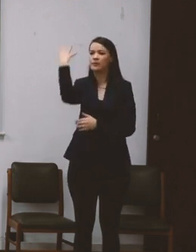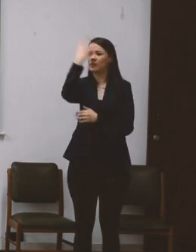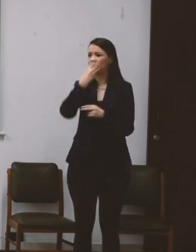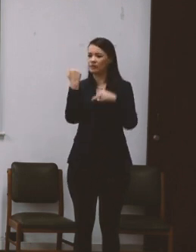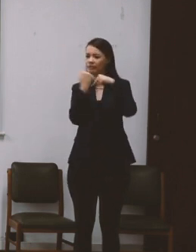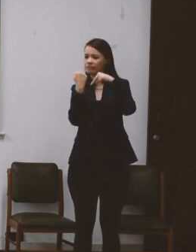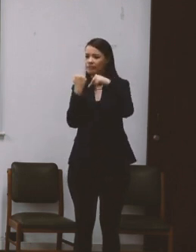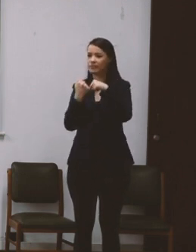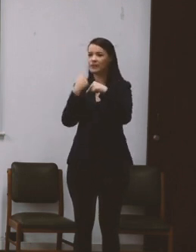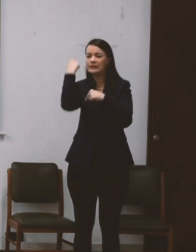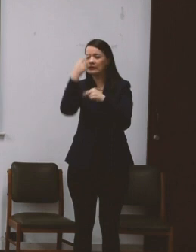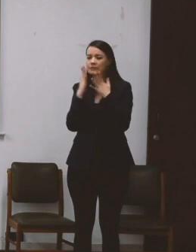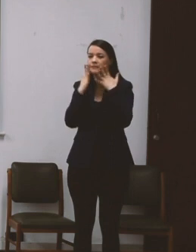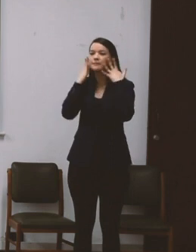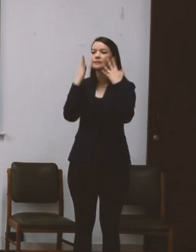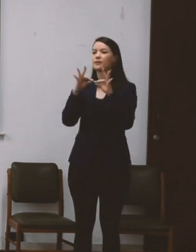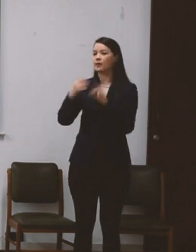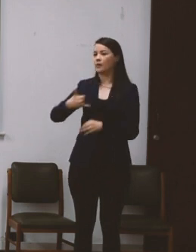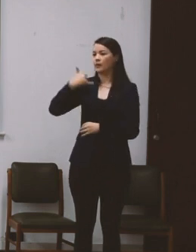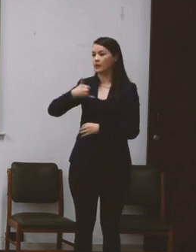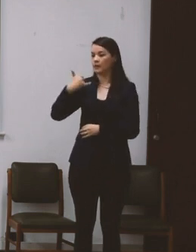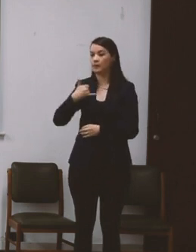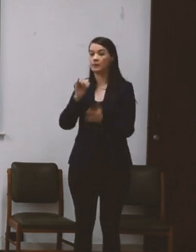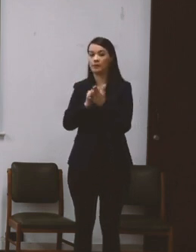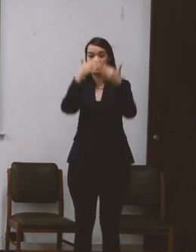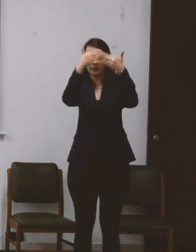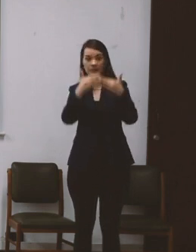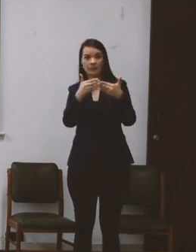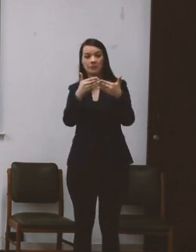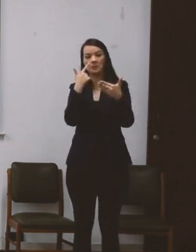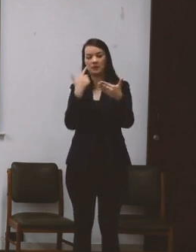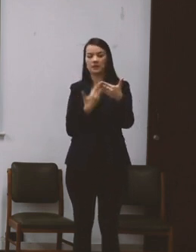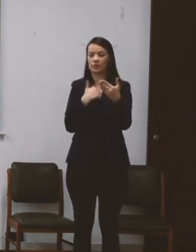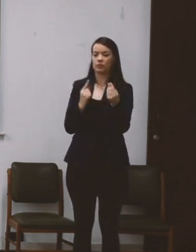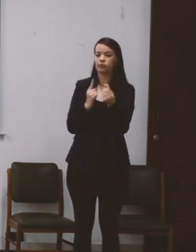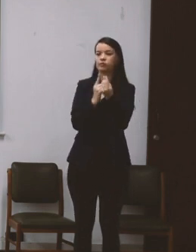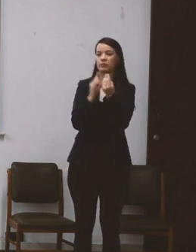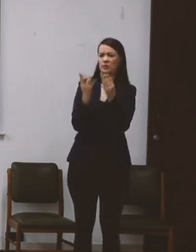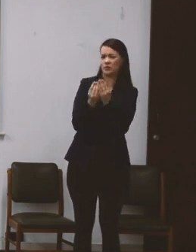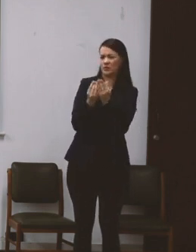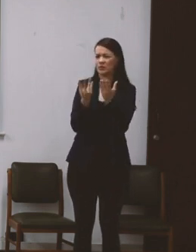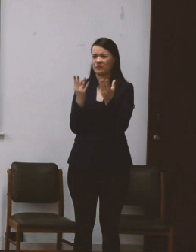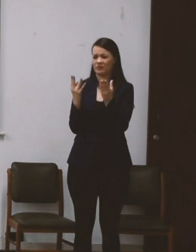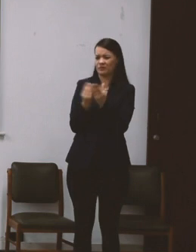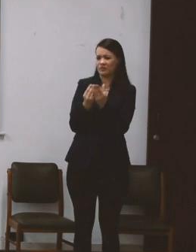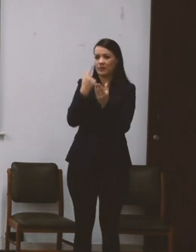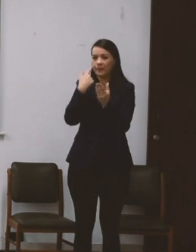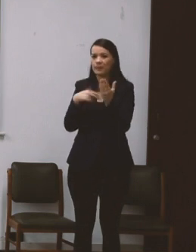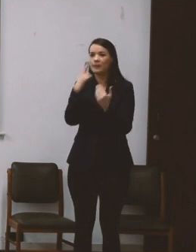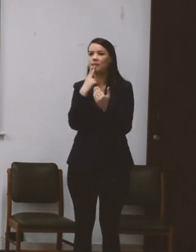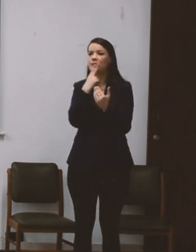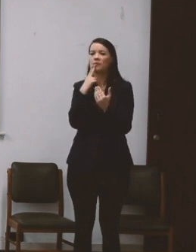juvenil. Así, la discapacidad se privilegia como sitio de inclusión, aunque las formas de incluir también sean las promesas